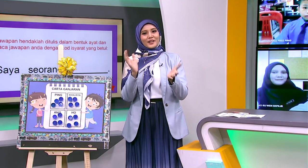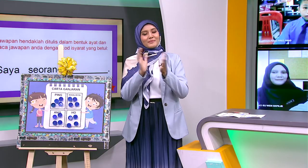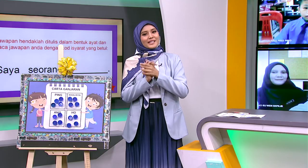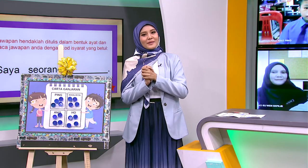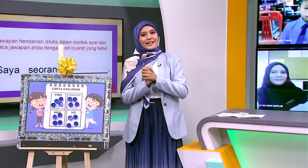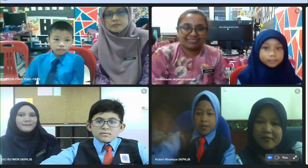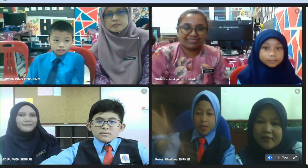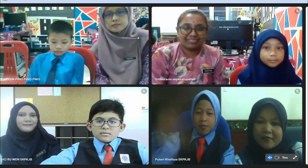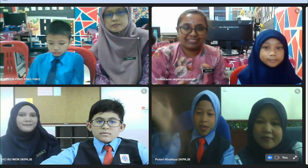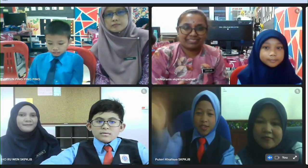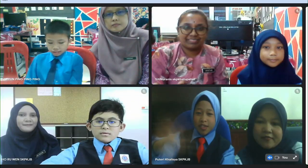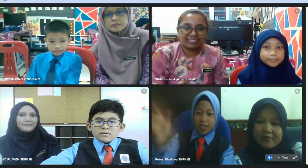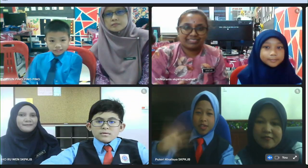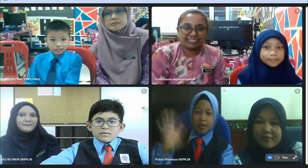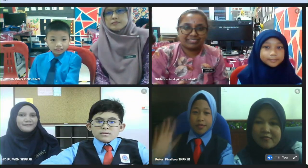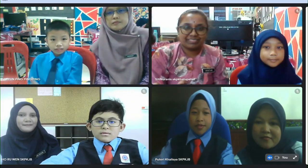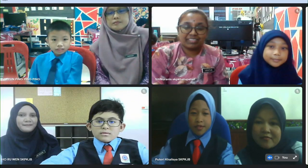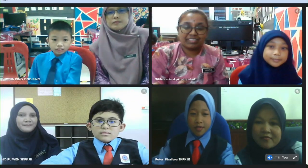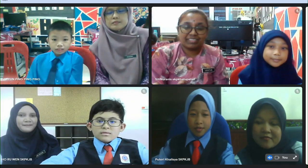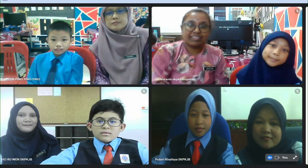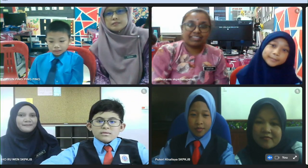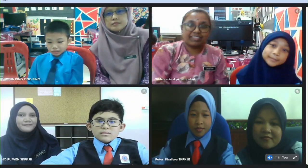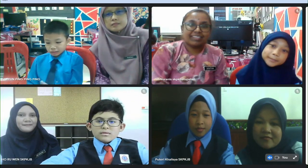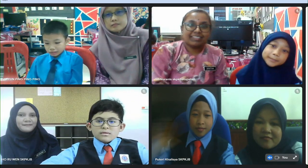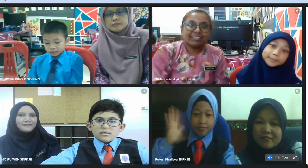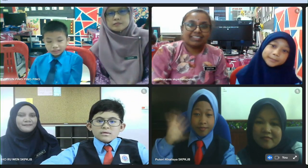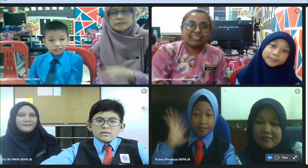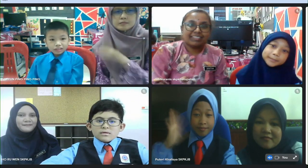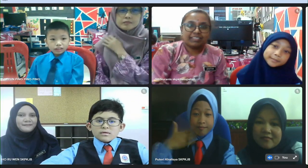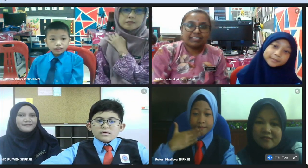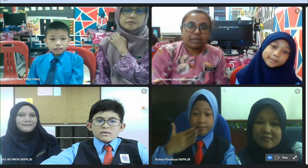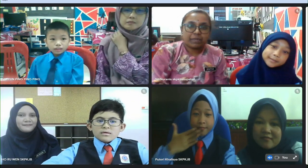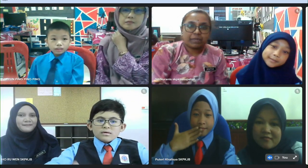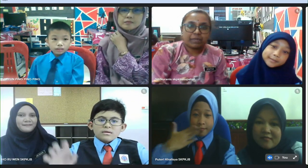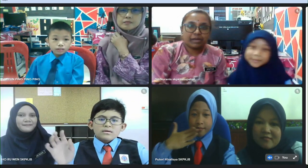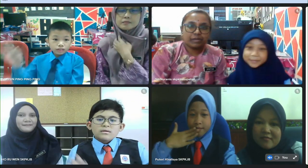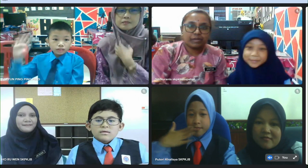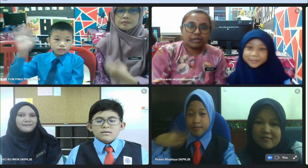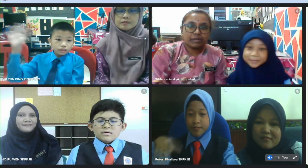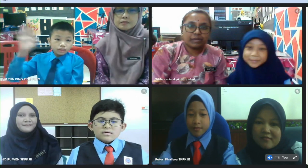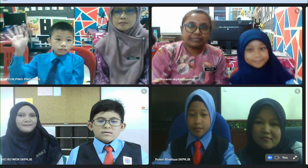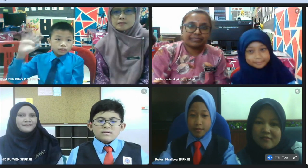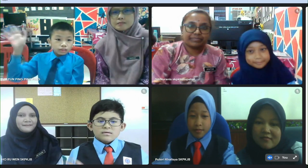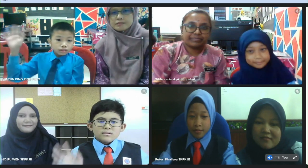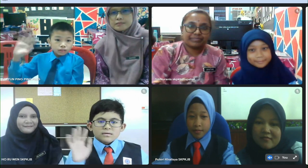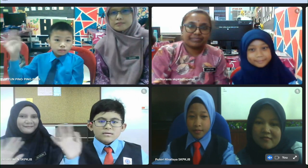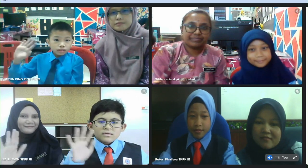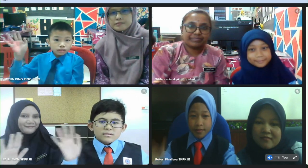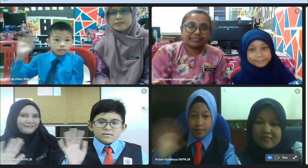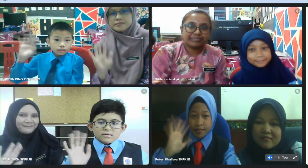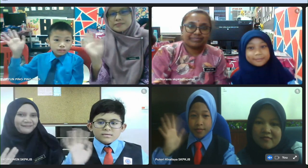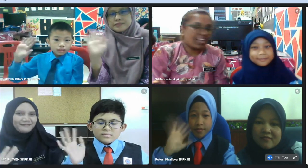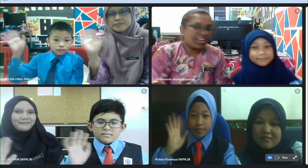talian kerana bersama dengan kami sehingga ke penghujungnya. Tak lupa juga kepada para guru yang berada di sisi mereka. Terima kasih,